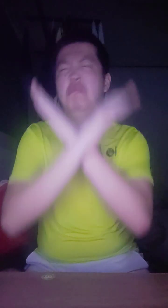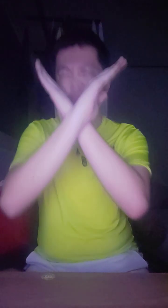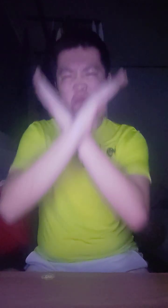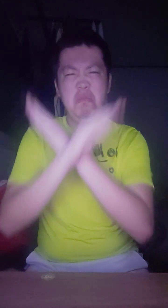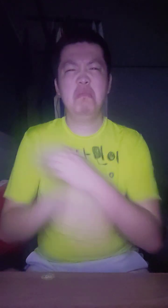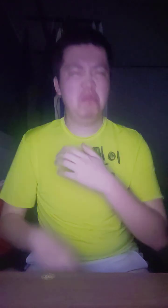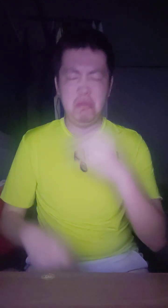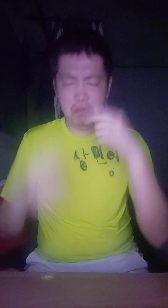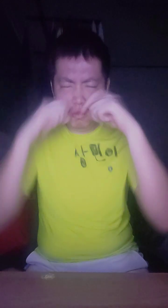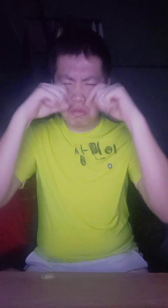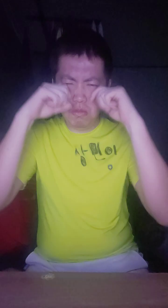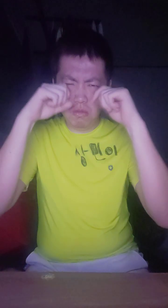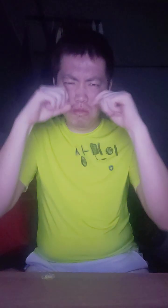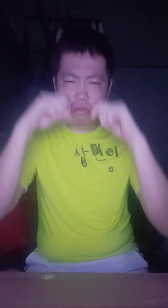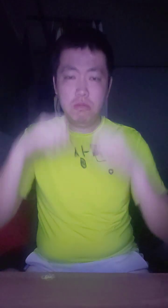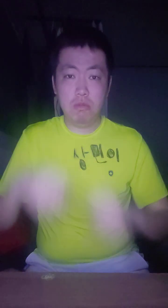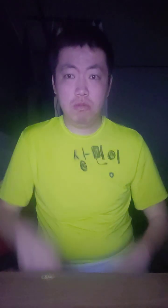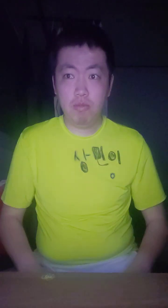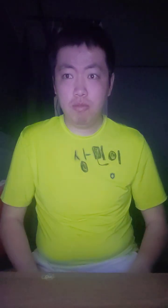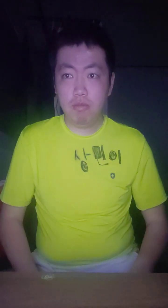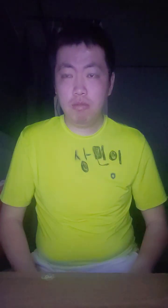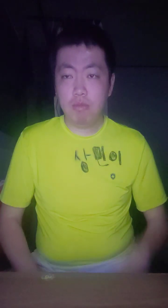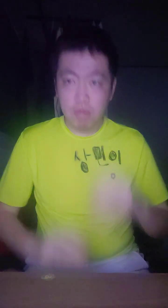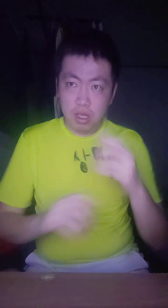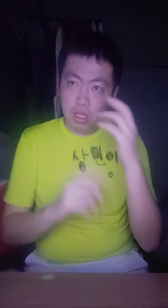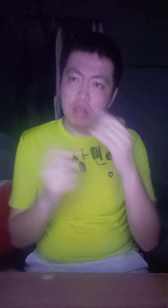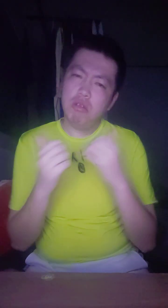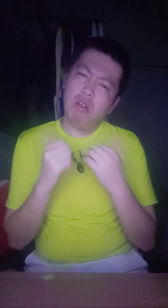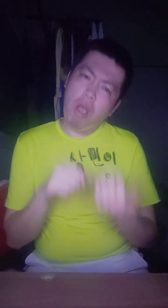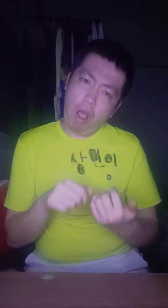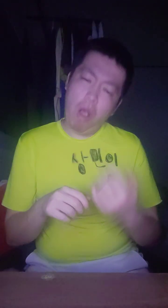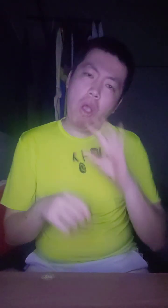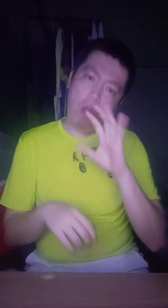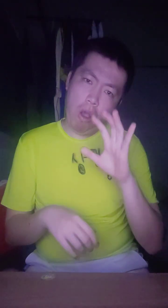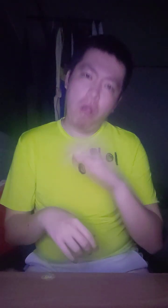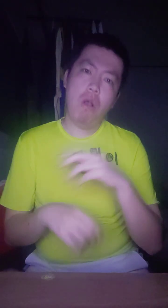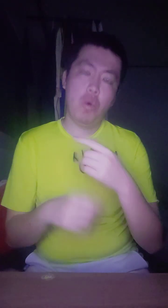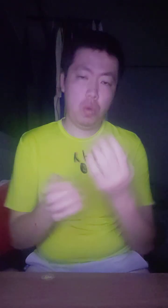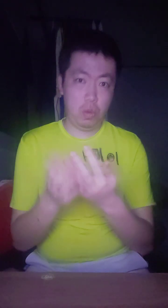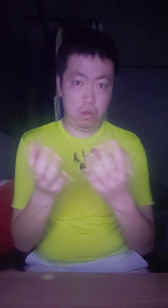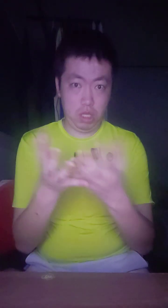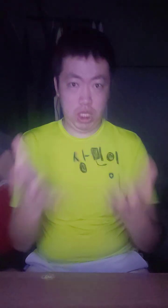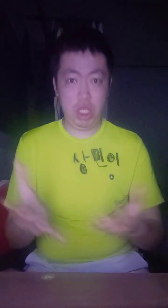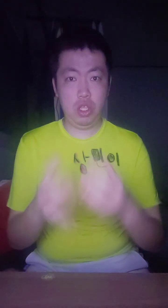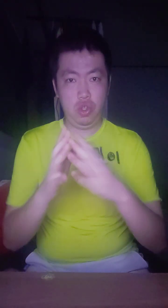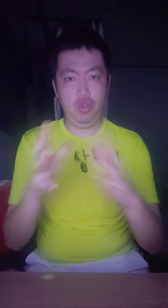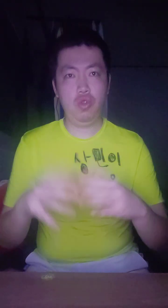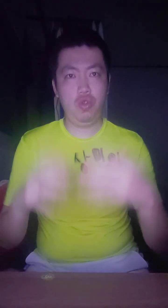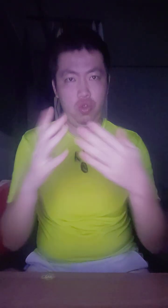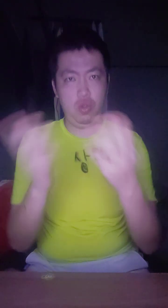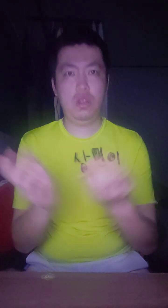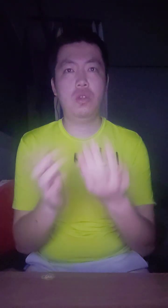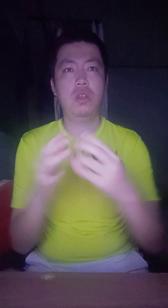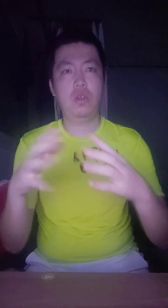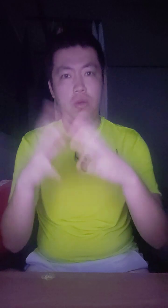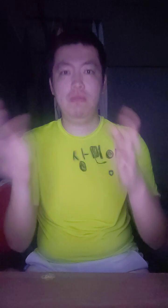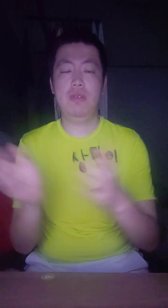너무 이해해서. A양이 의식을 잃은 화장실은 광안리 해수욕장 인근의 헬스센터 건물의 지하에